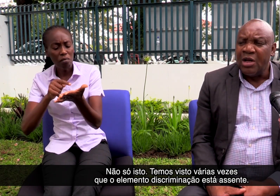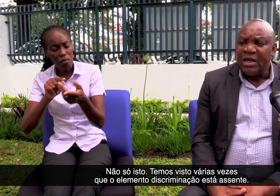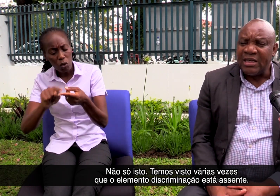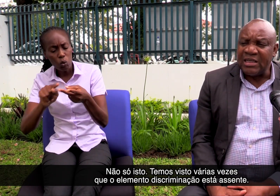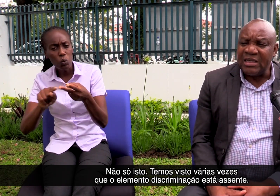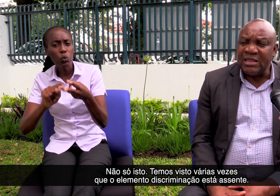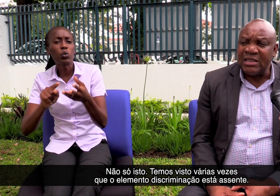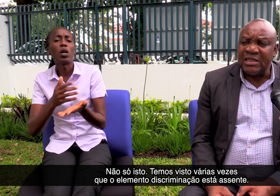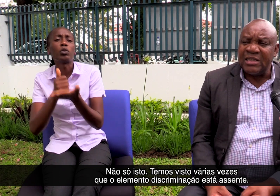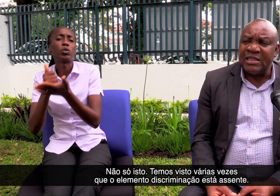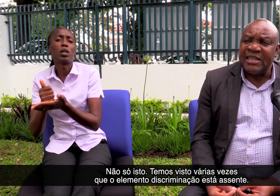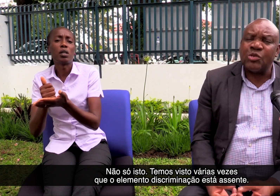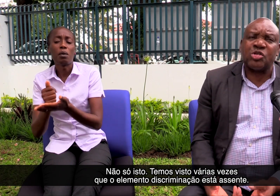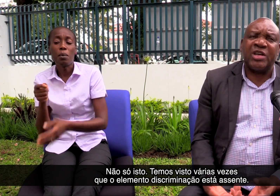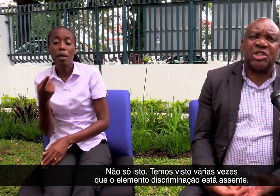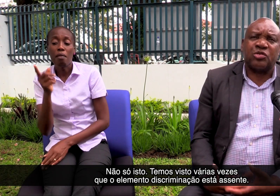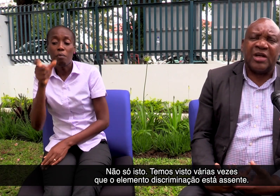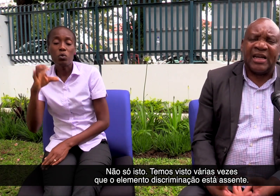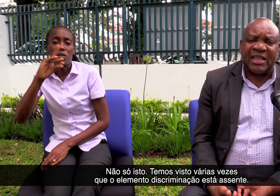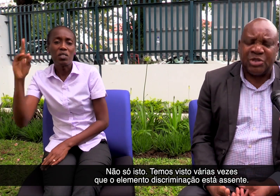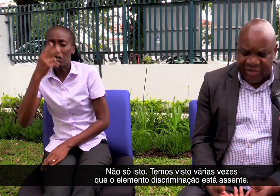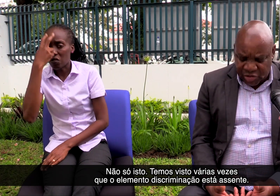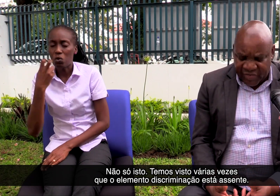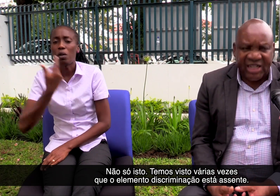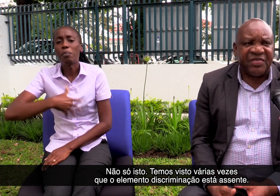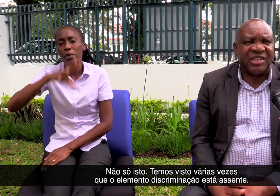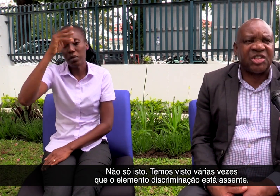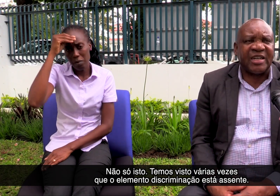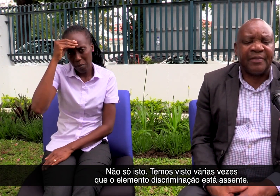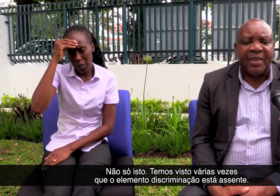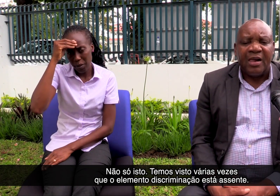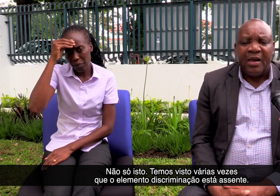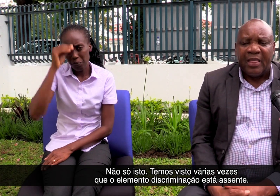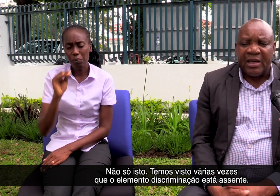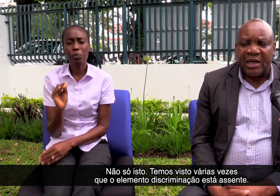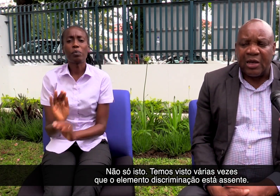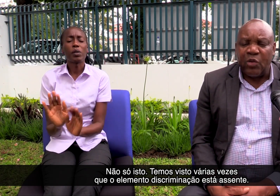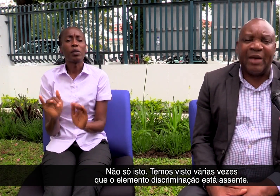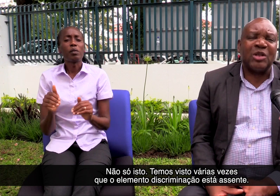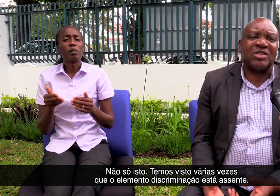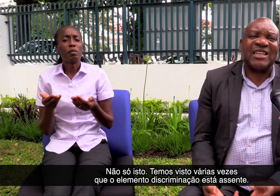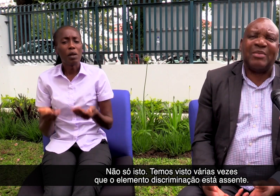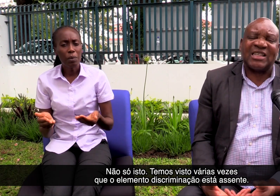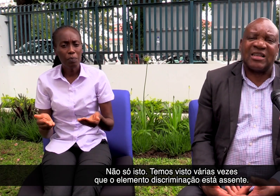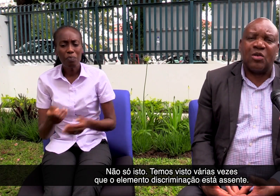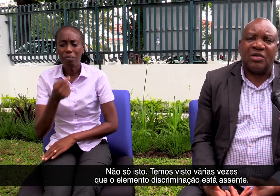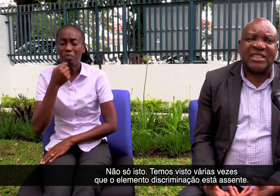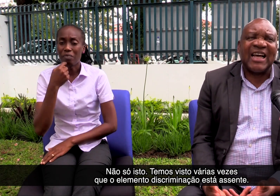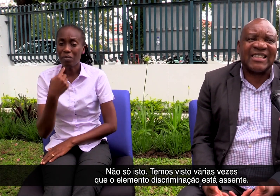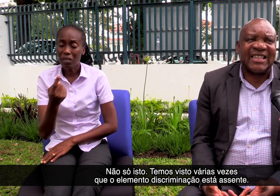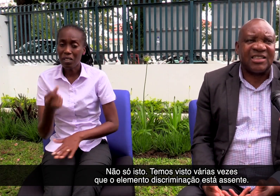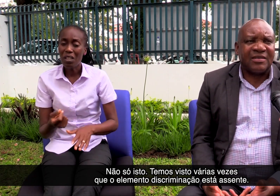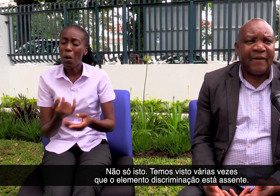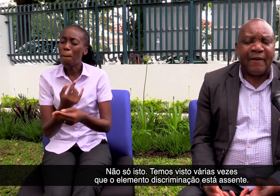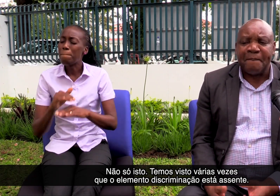Então, e não só isto, temos visto várias vezes que o elemento de discriminação